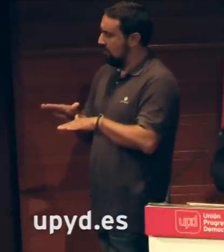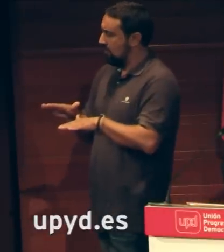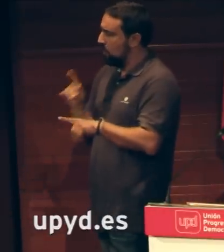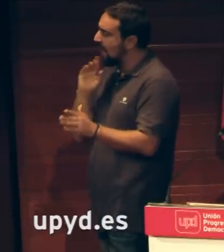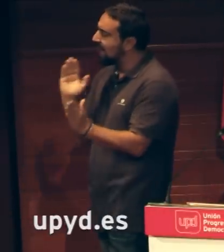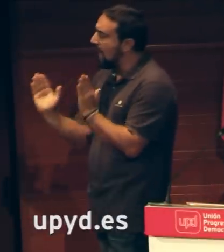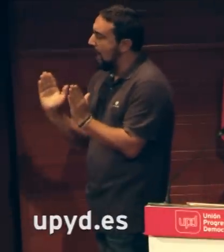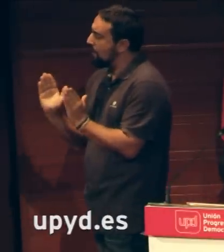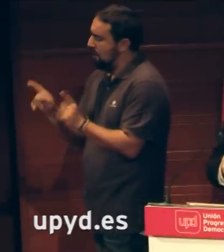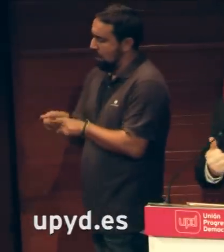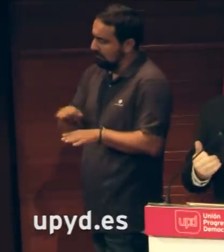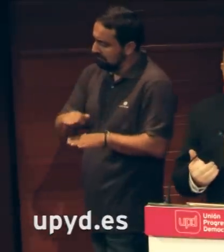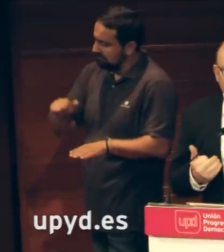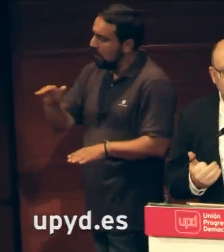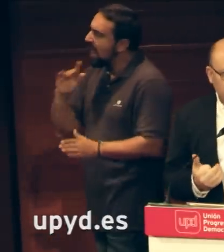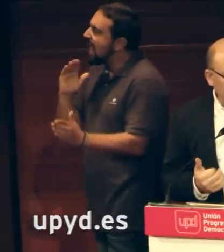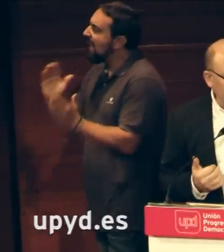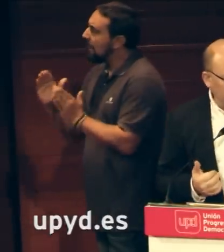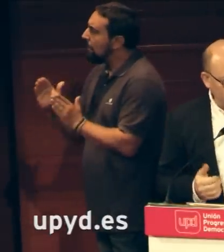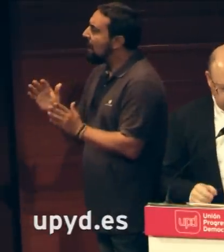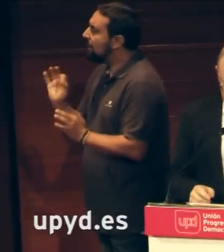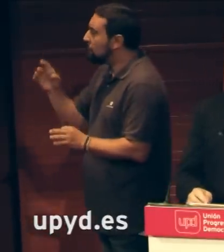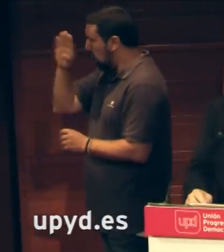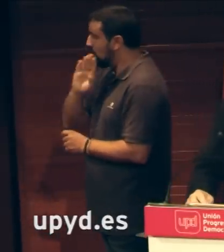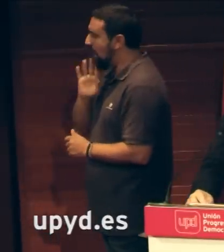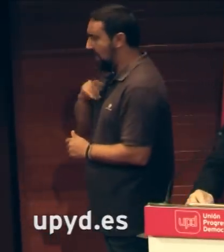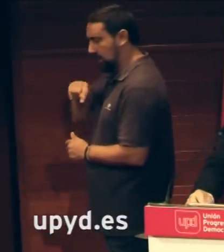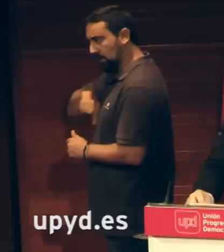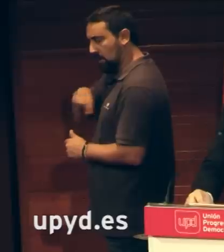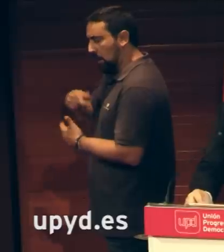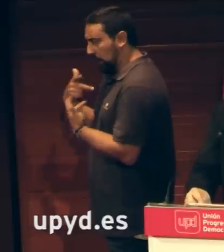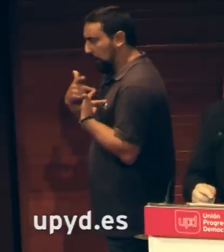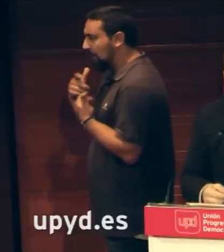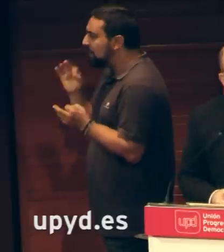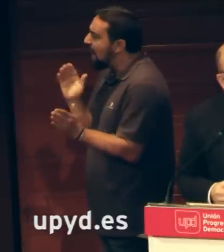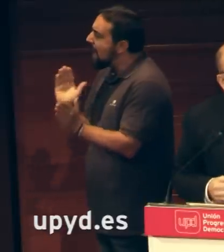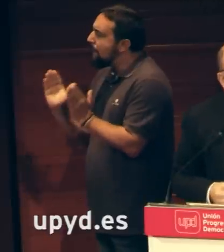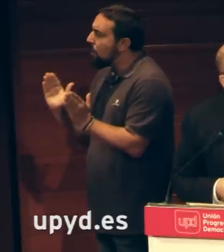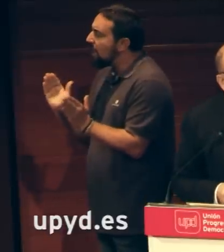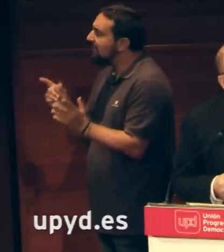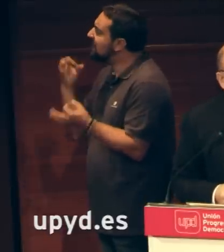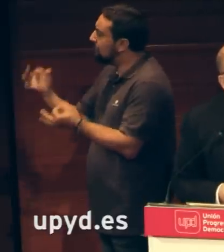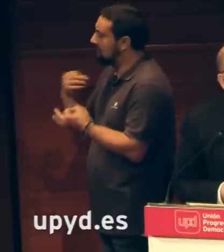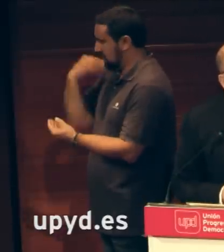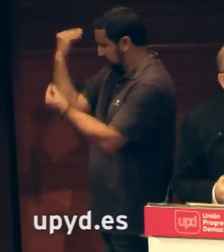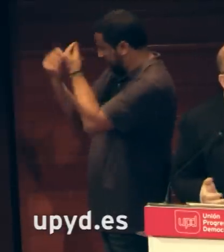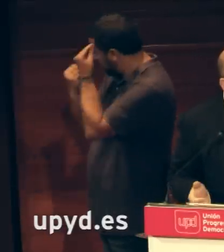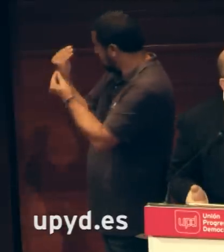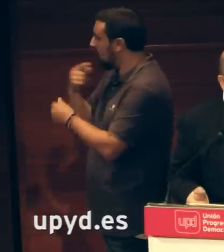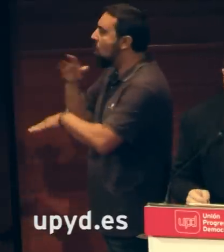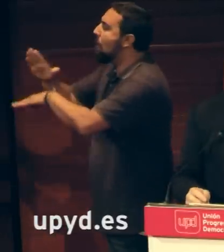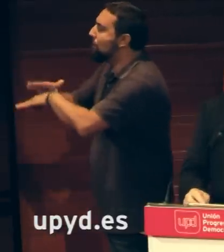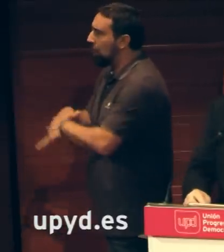muy concreta y una etapa que además es muy agotadora para los padres. Y es esa en la que se pregunta constantemente por